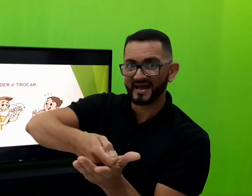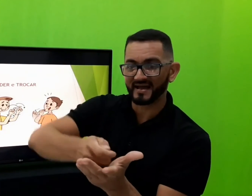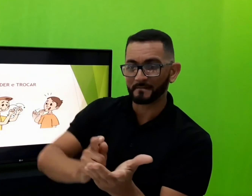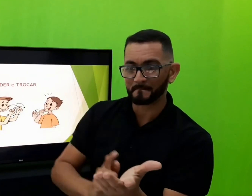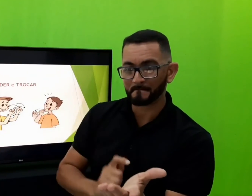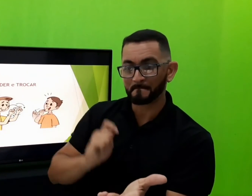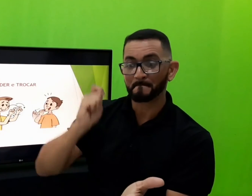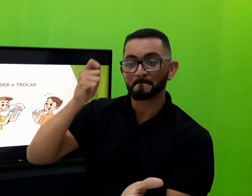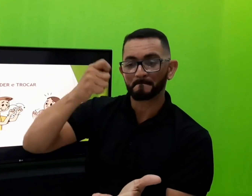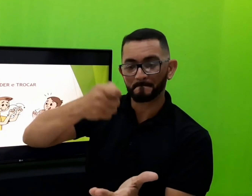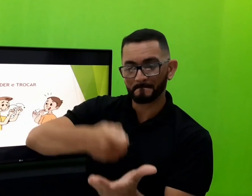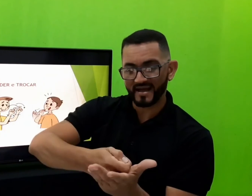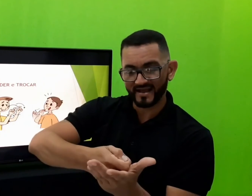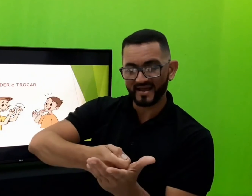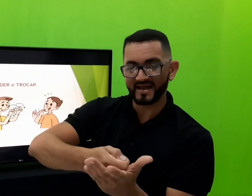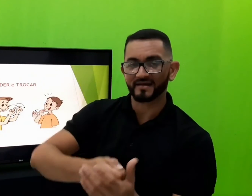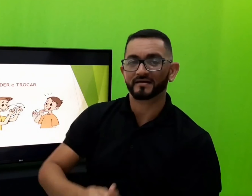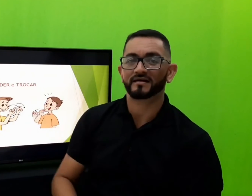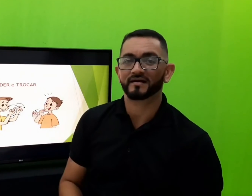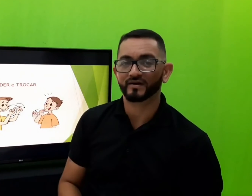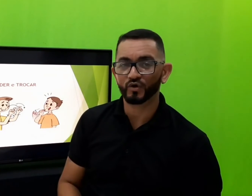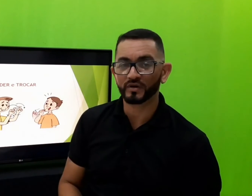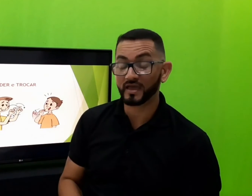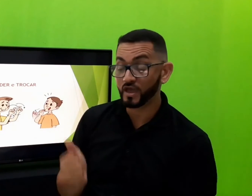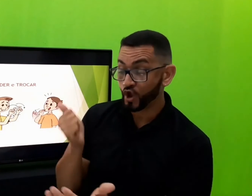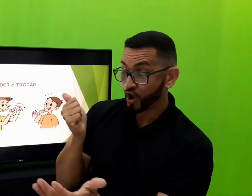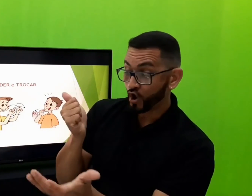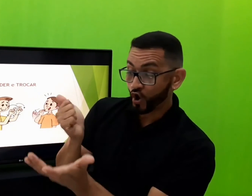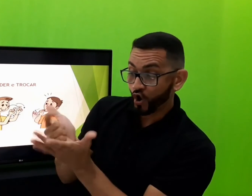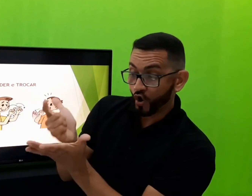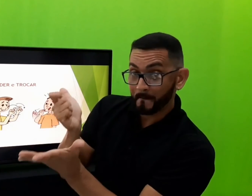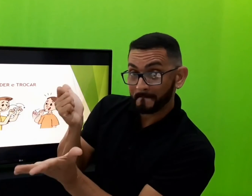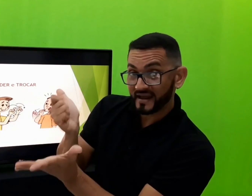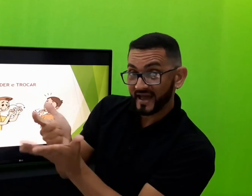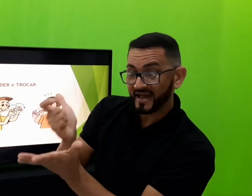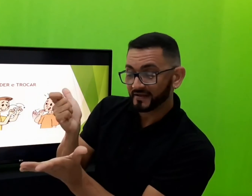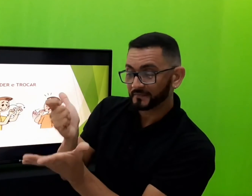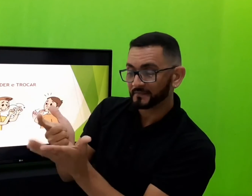pagar, pagar, ok? Comprar,